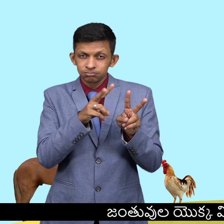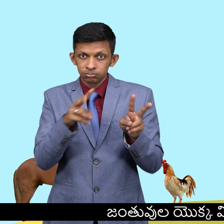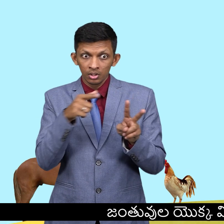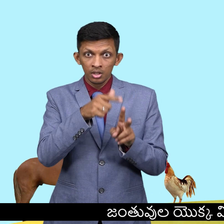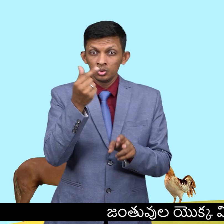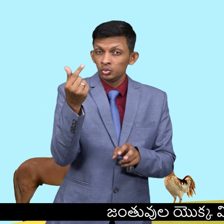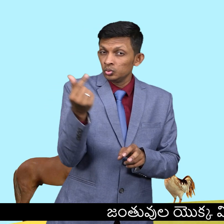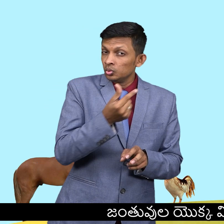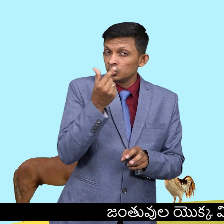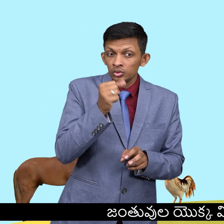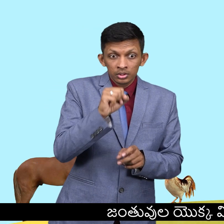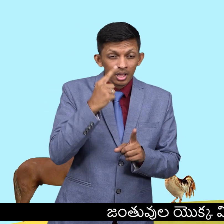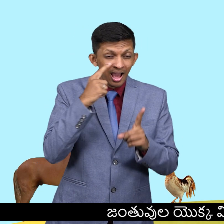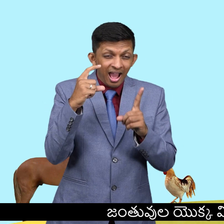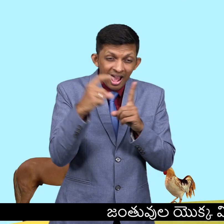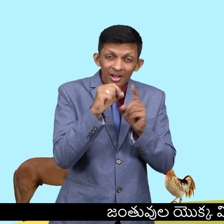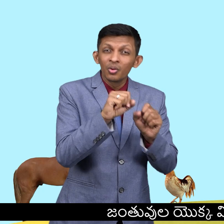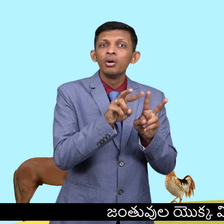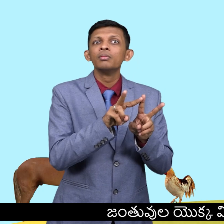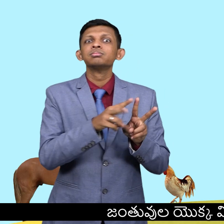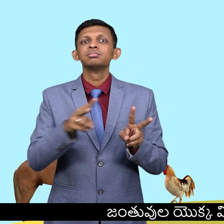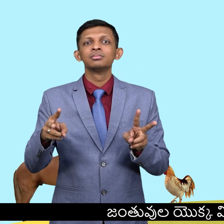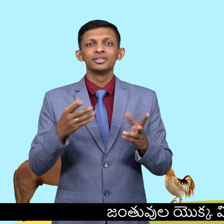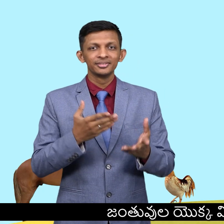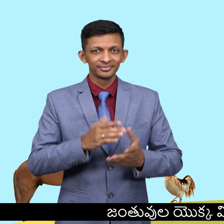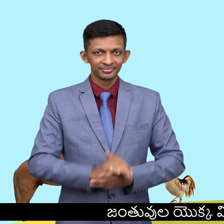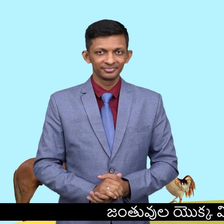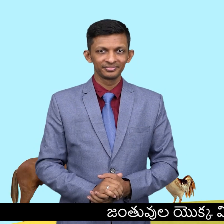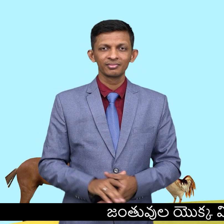జంతువుల యొక్క వివిధ ఉపయోగాలను గుర్తించగలరు.